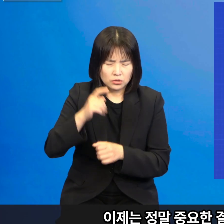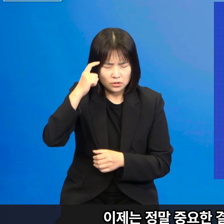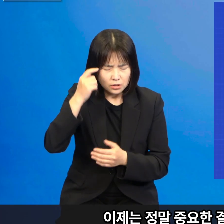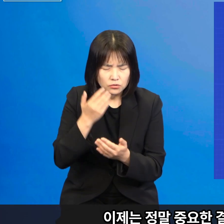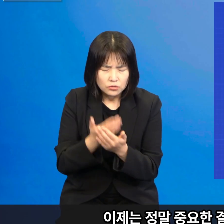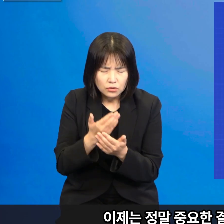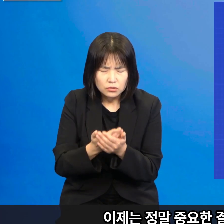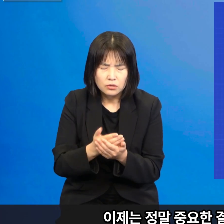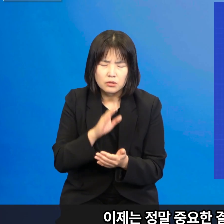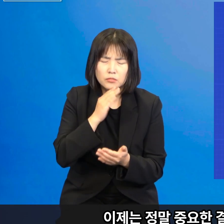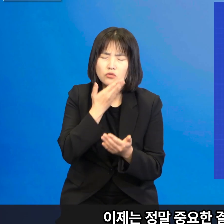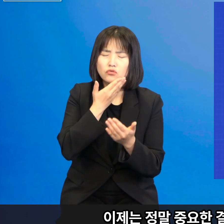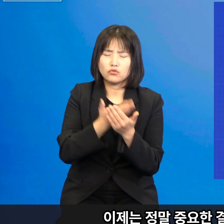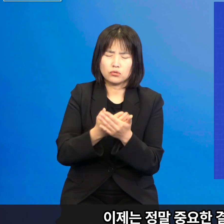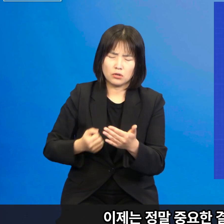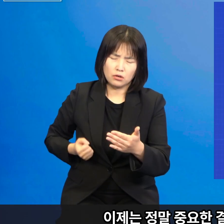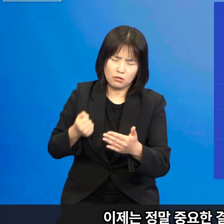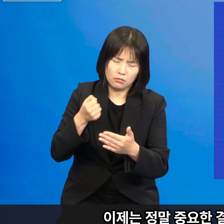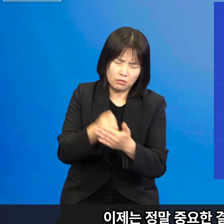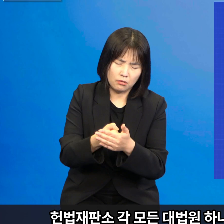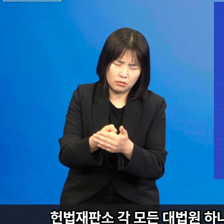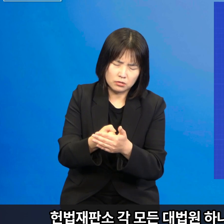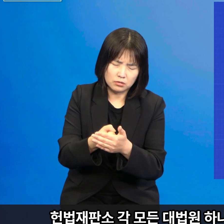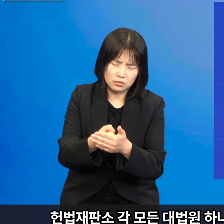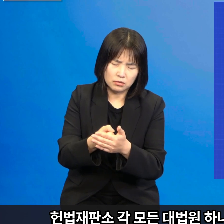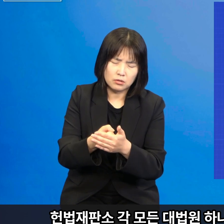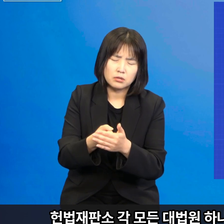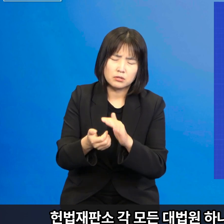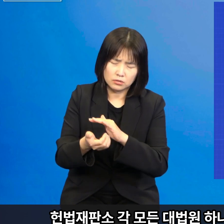정말 중요한 결정을 앞두고 있습니다.